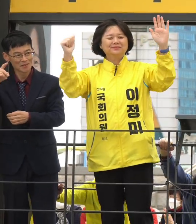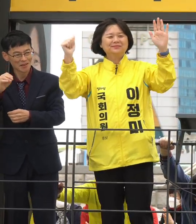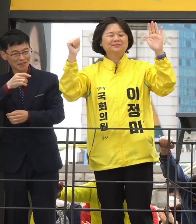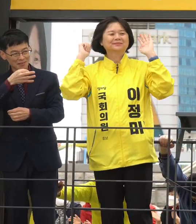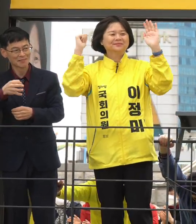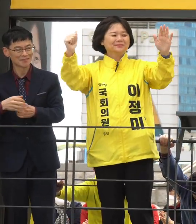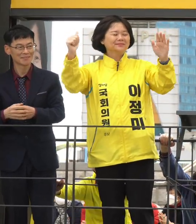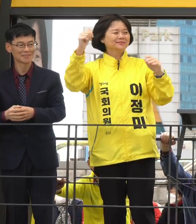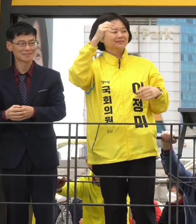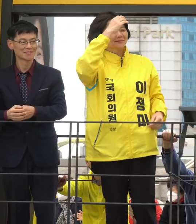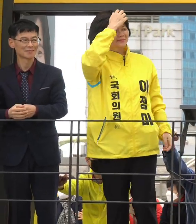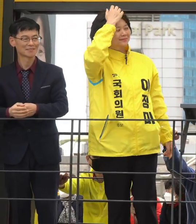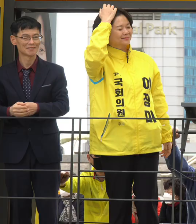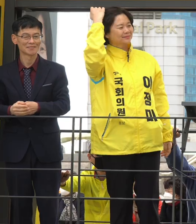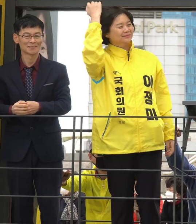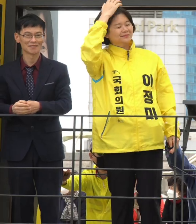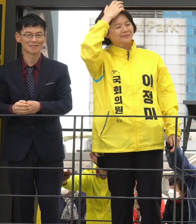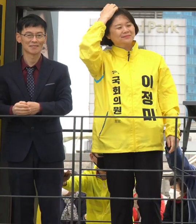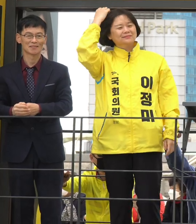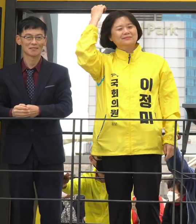네, 감사합니다.